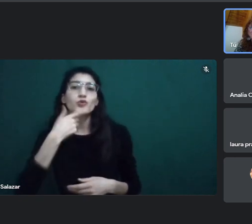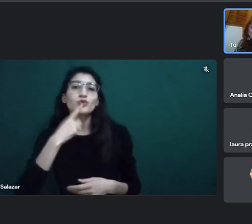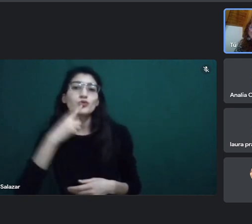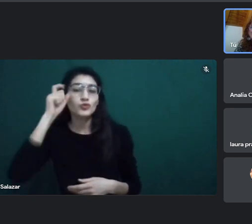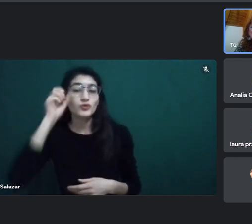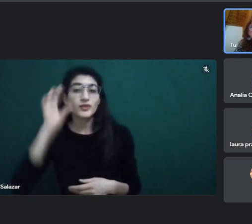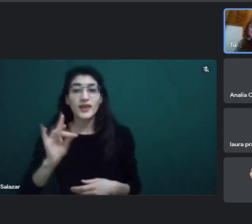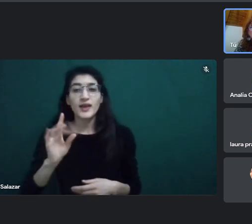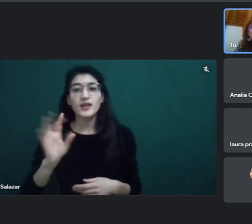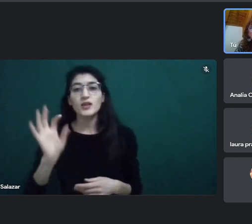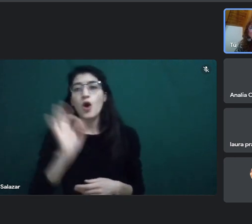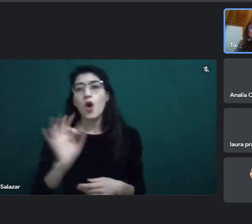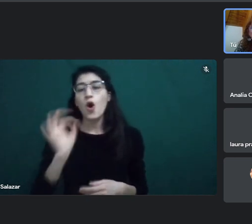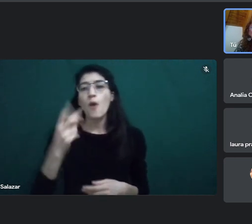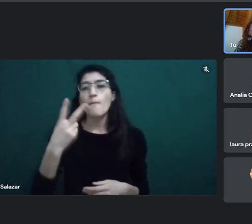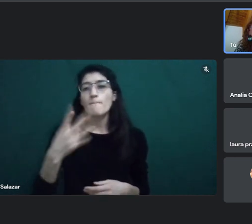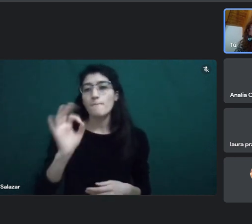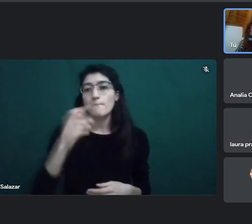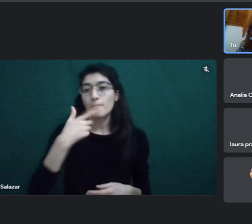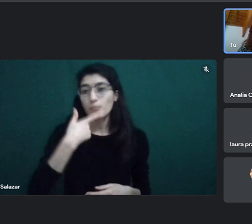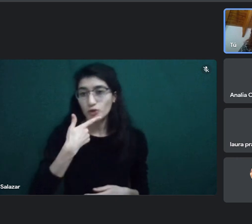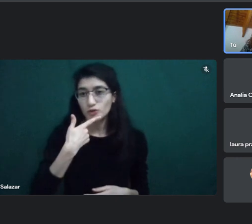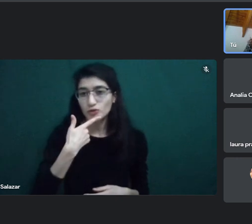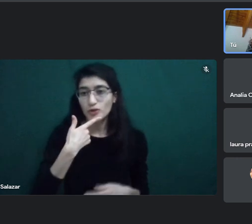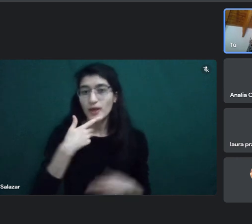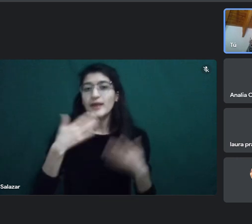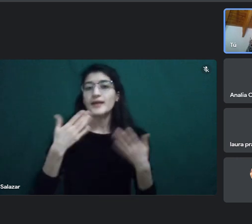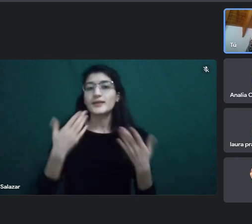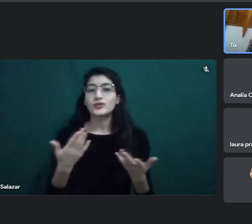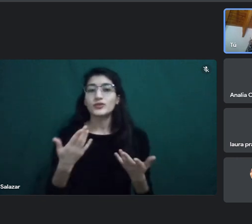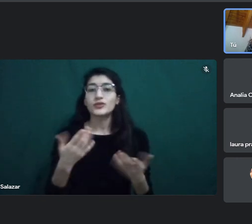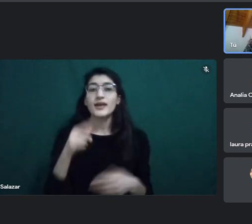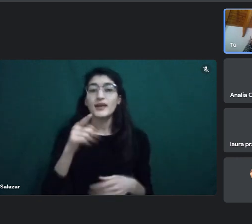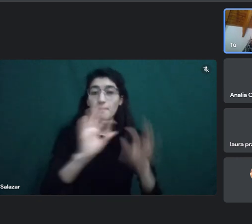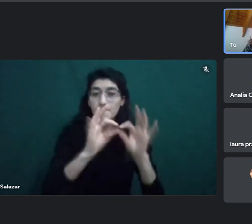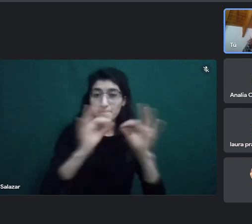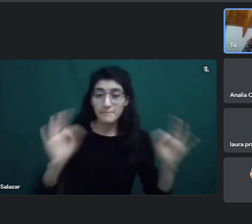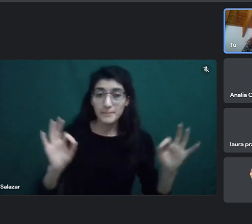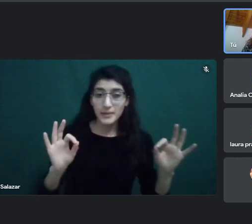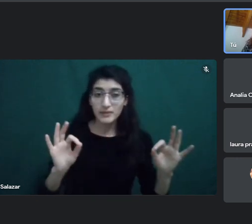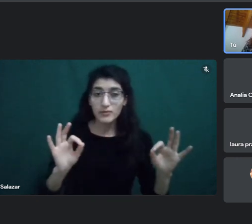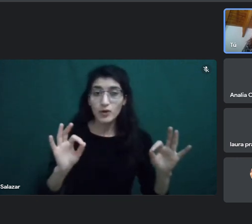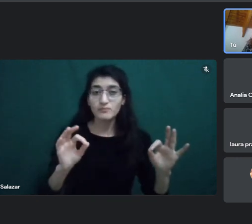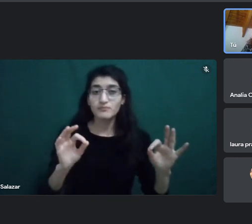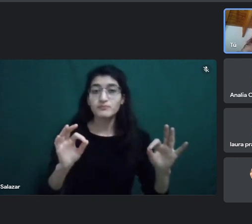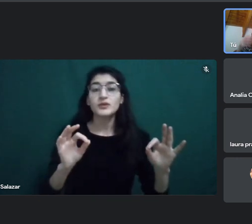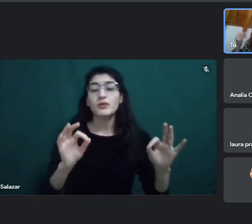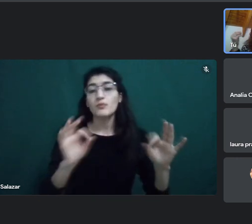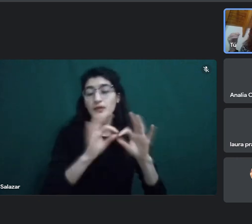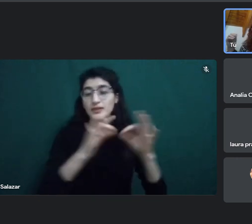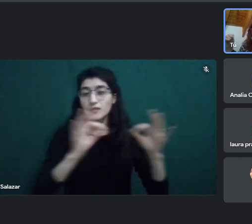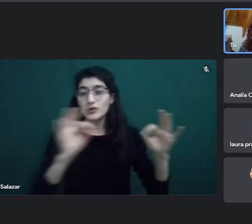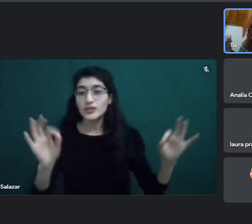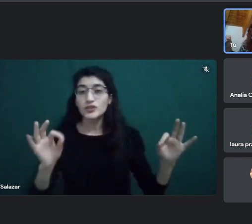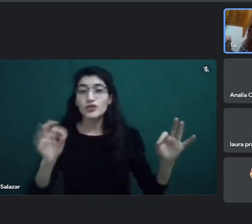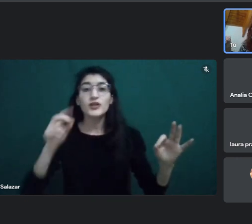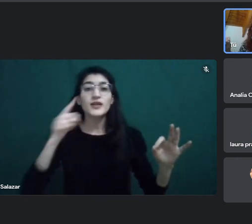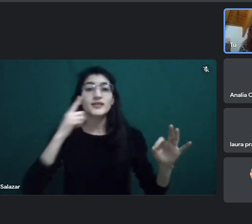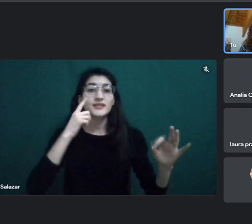Entonces, estos verbos no tienen, o sea, estas oraciones que están en imperativo, no tienen el sujeto, no